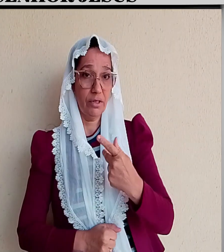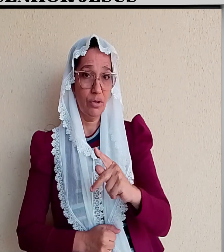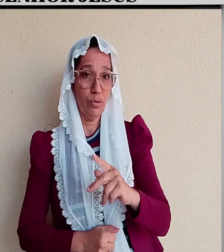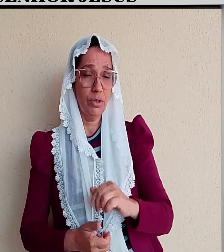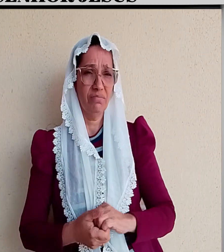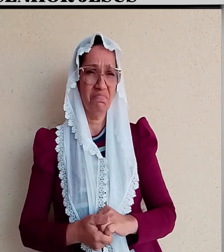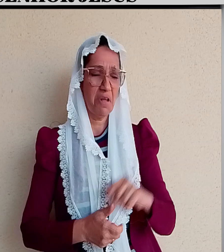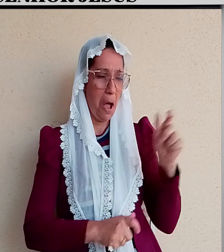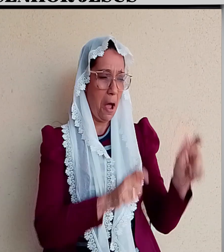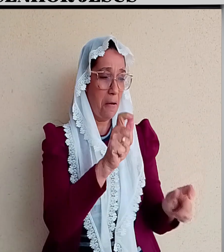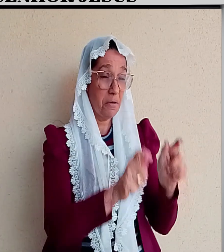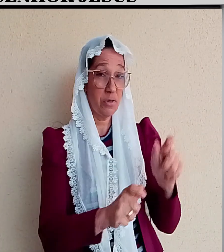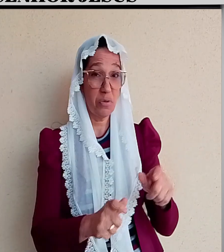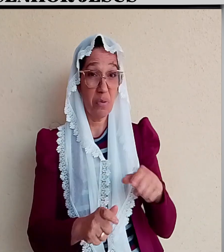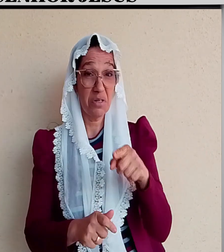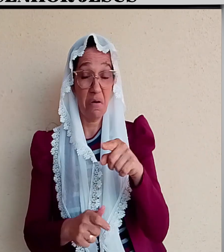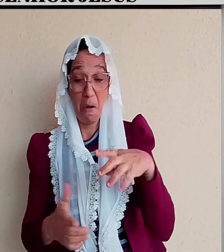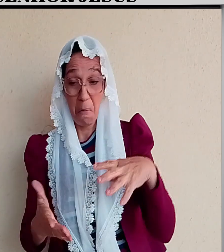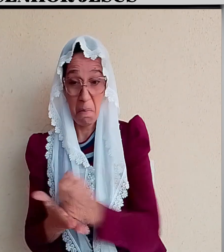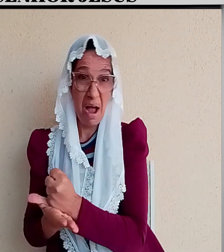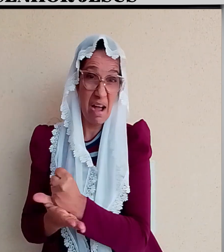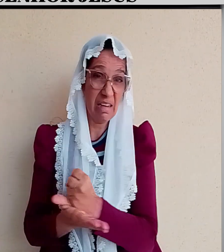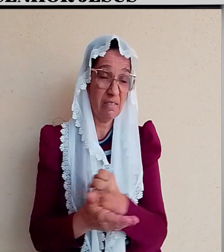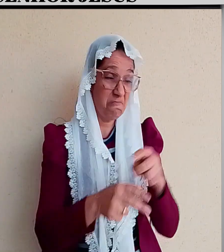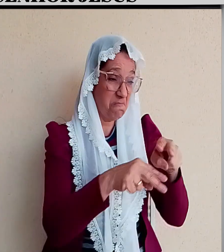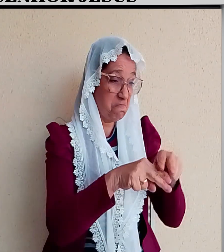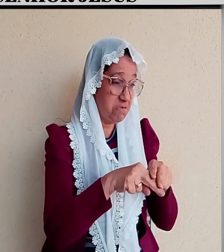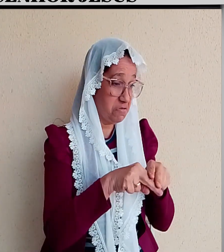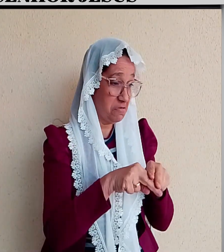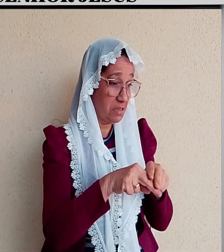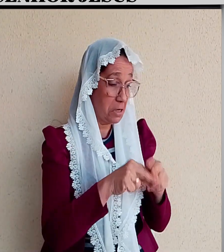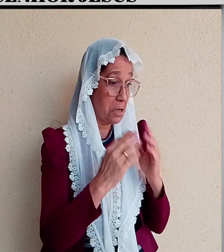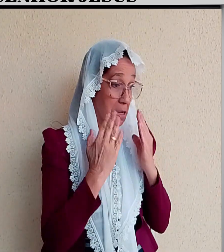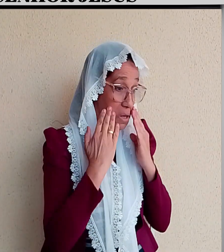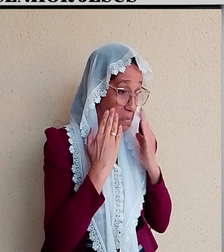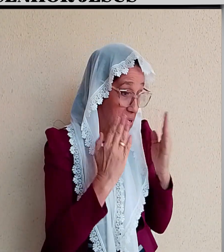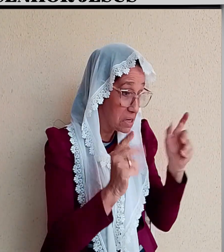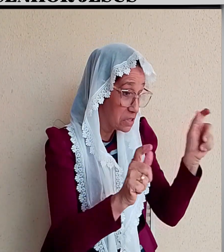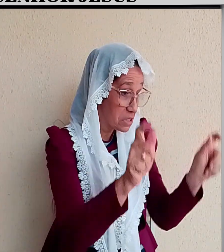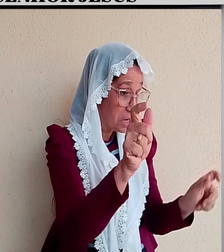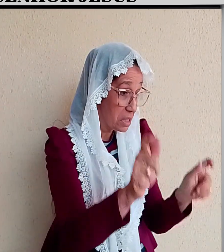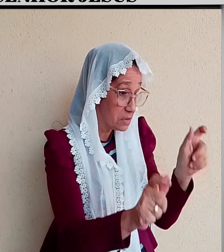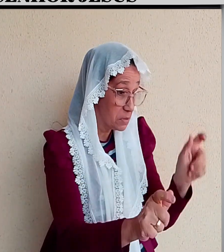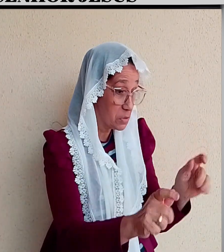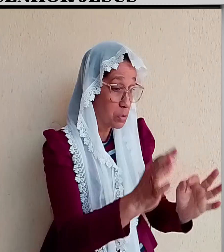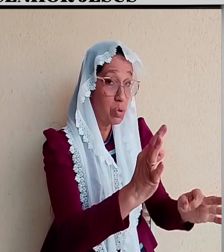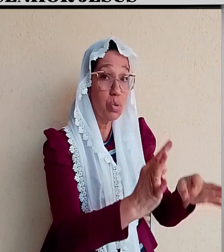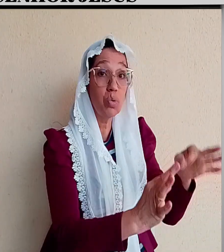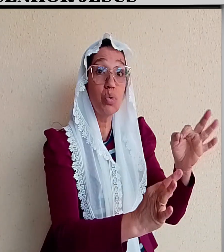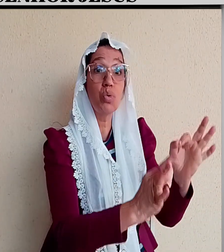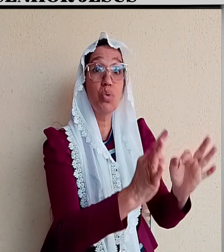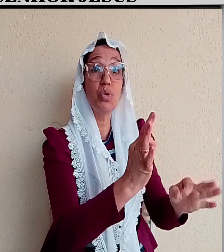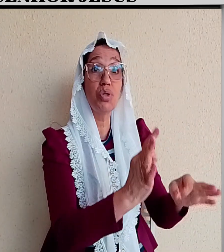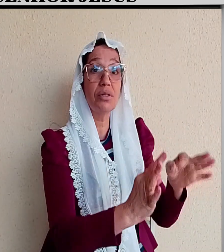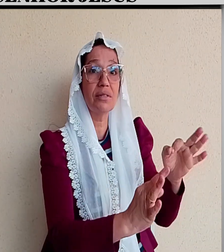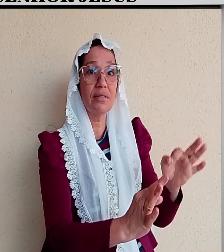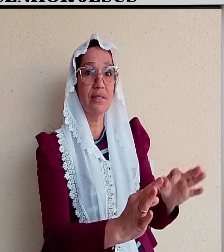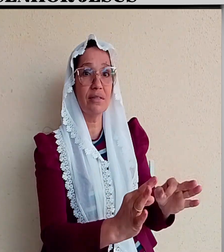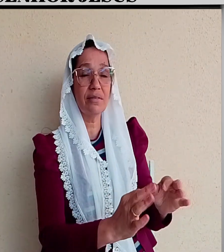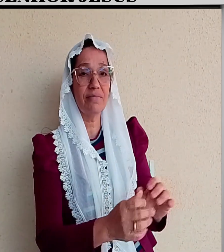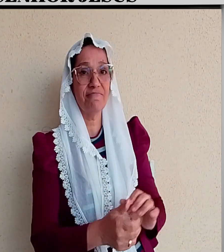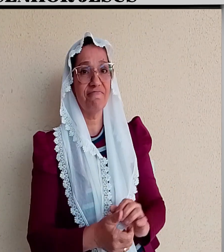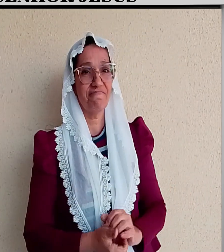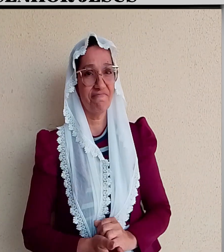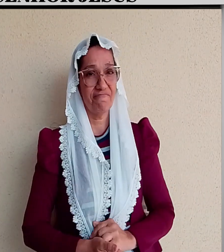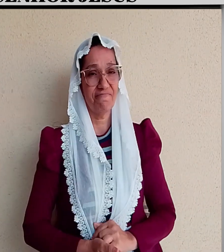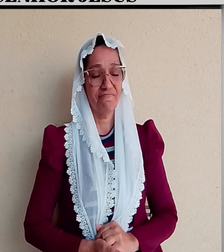testemunho. Testemunho meu, testemunho da fé que uma vez foi dado ao santo. Aleluia, Jesus. E alguém vai chegar em ti.